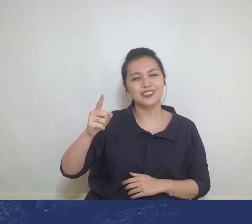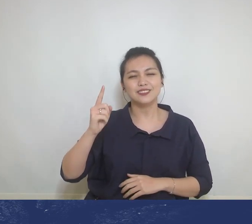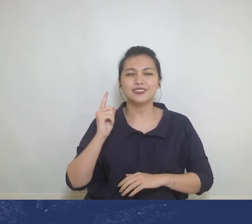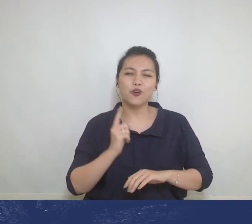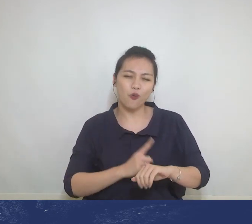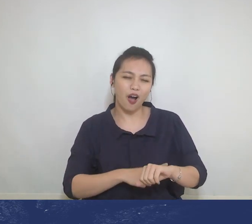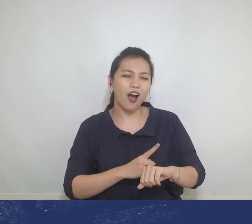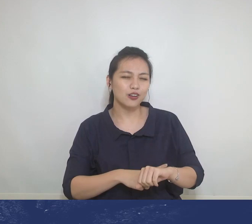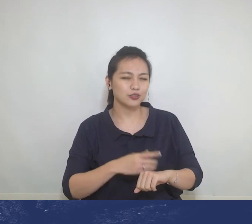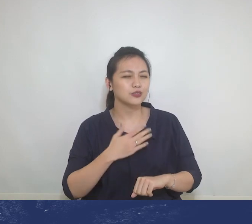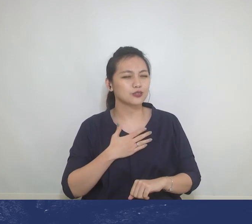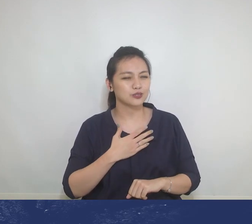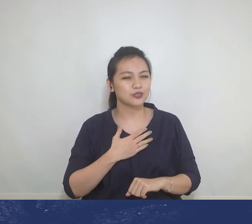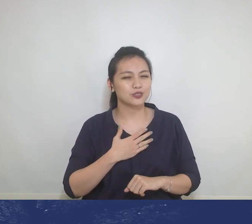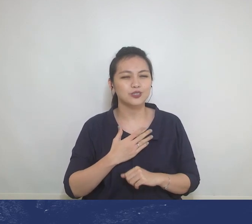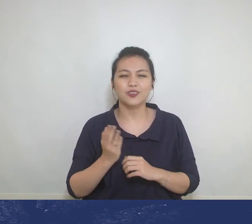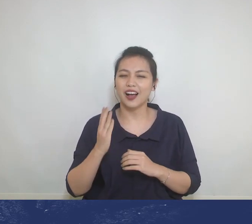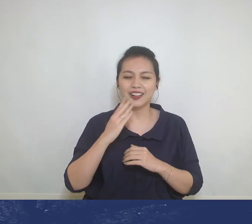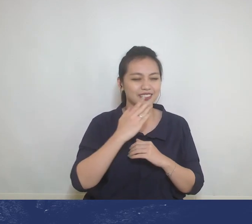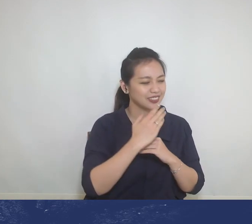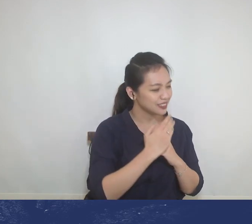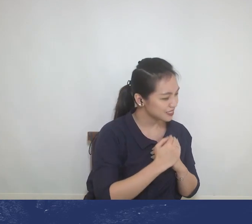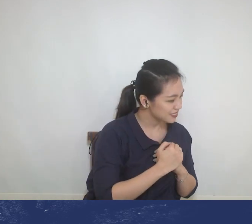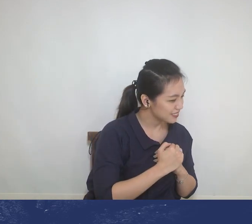di saat ku berbalik